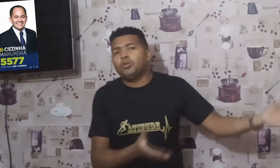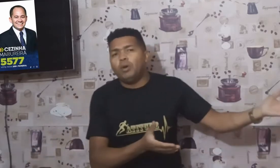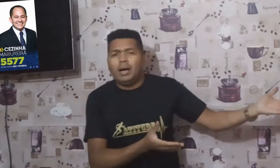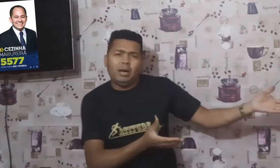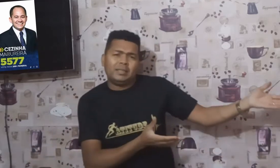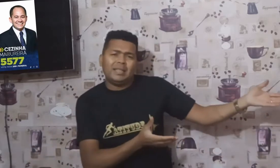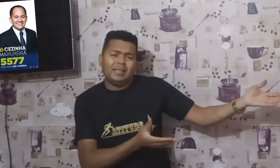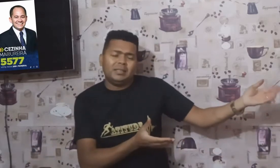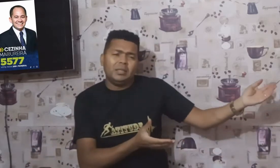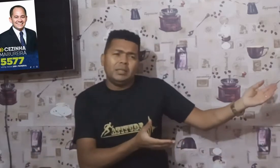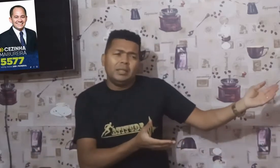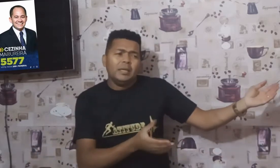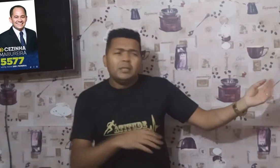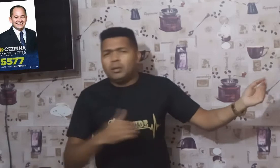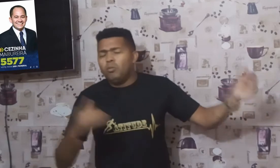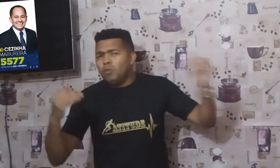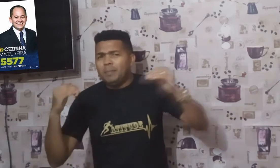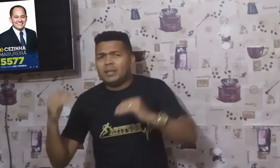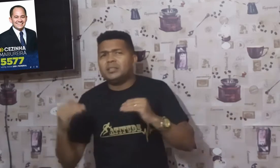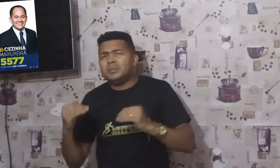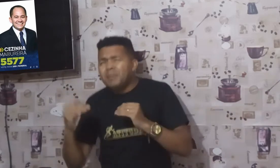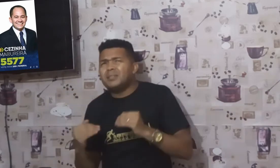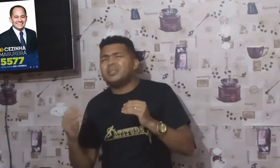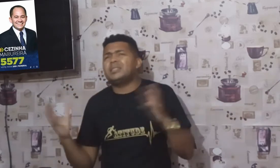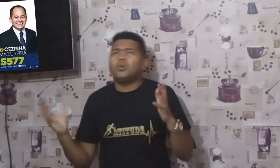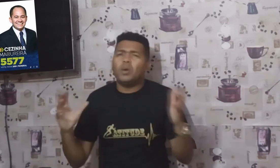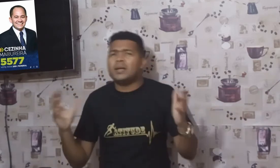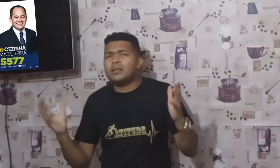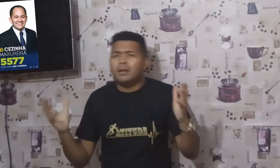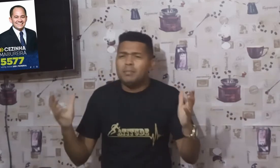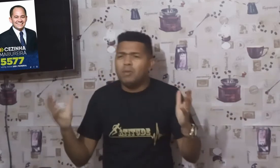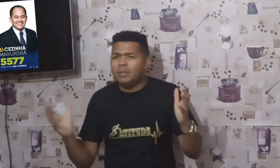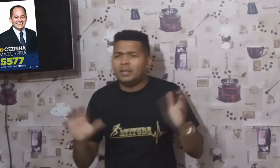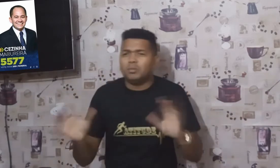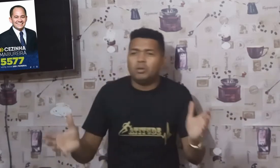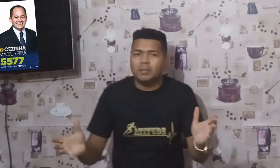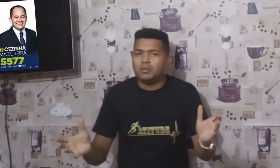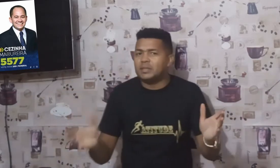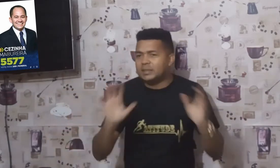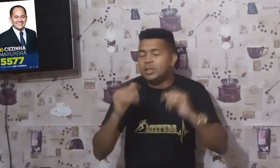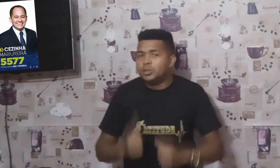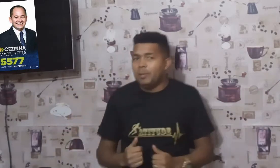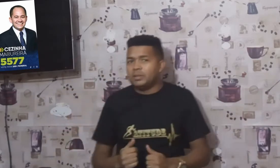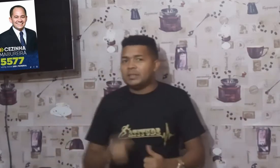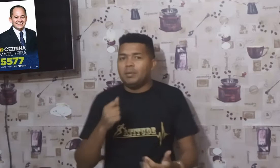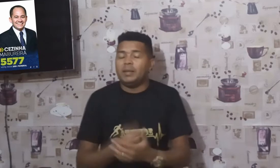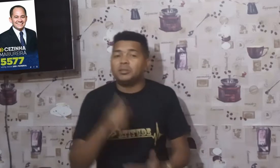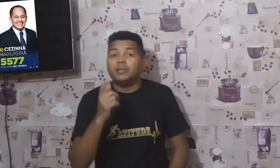direcionou a cidades com habitantes de menos de 50 mil habitantes, uma coisa mais ou menos assim, só para vocês saberem, mas eu tenho